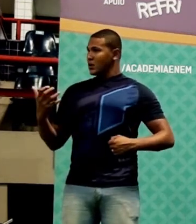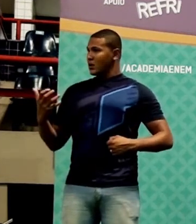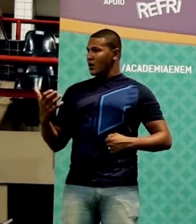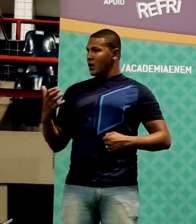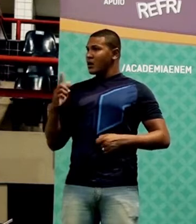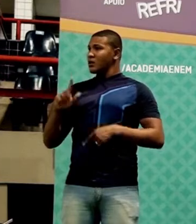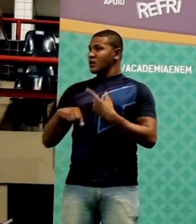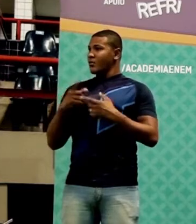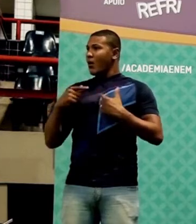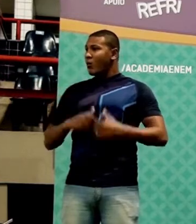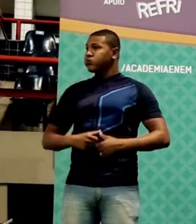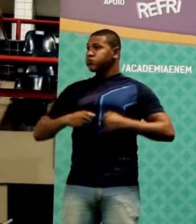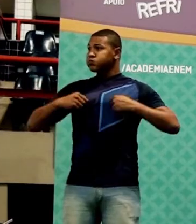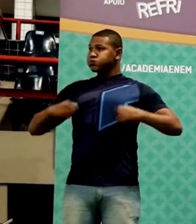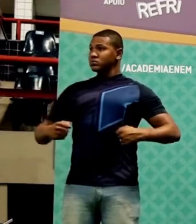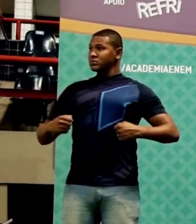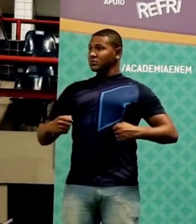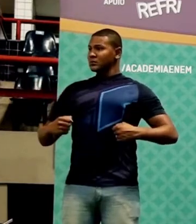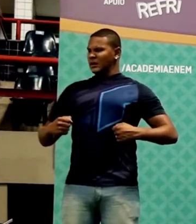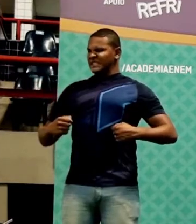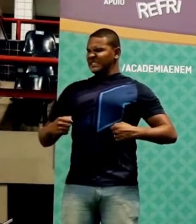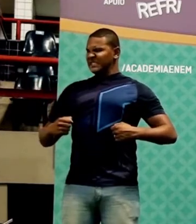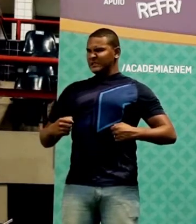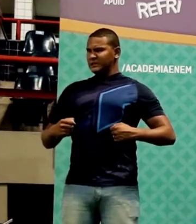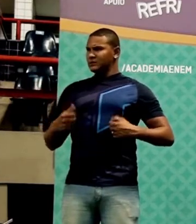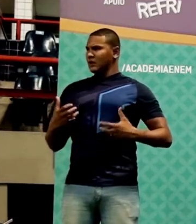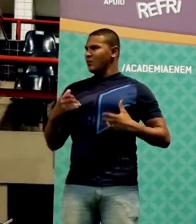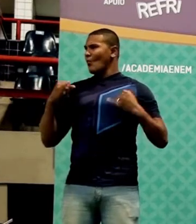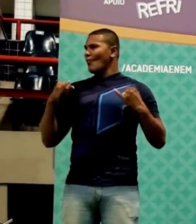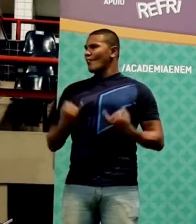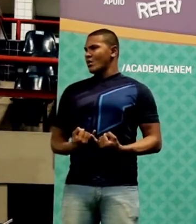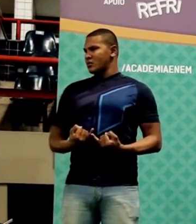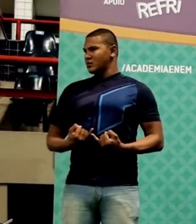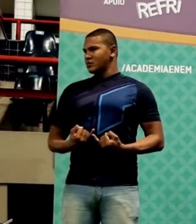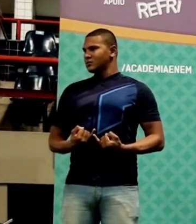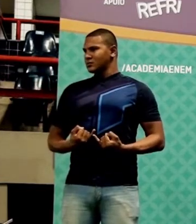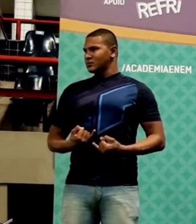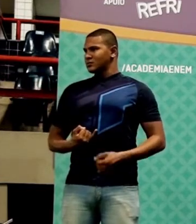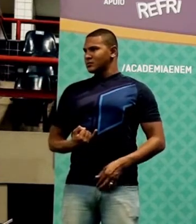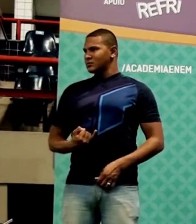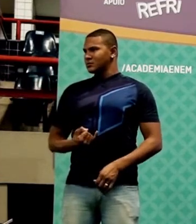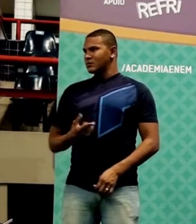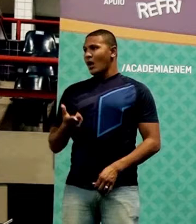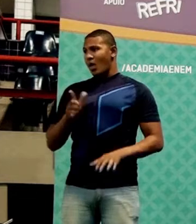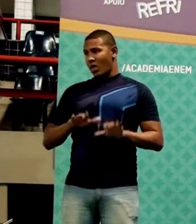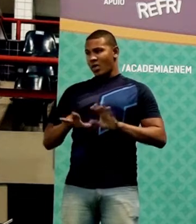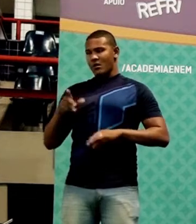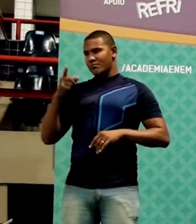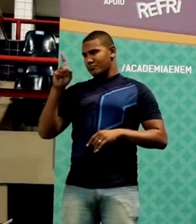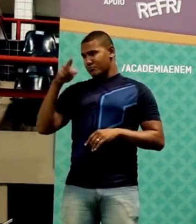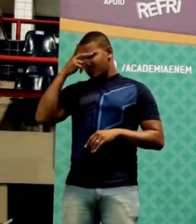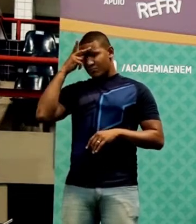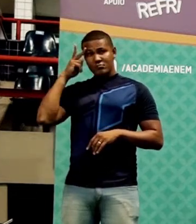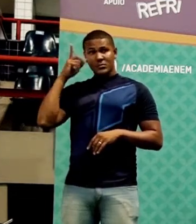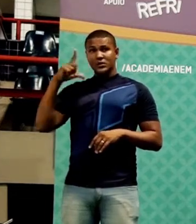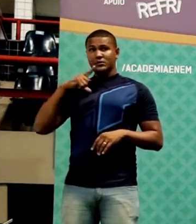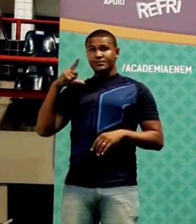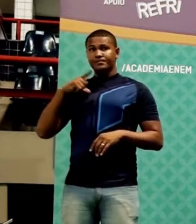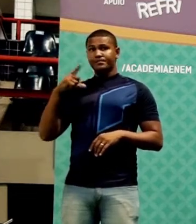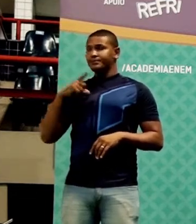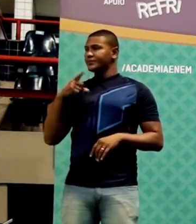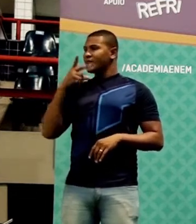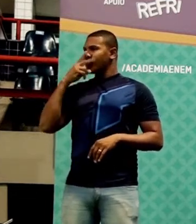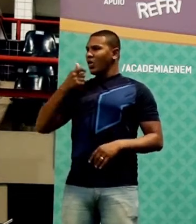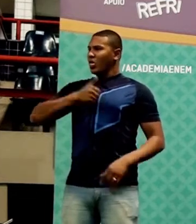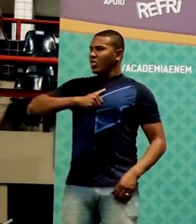engorda, acha que está gorda e quer emagrecer. É aquela pessoa que tem a autoestima baixa. Isso já